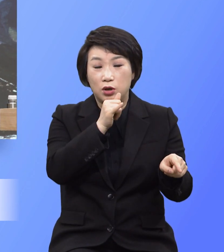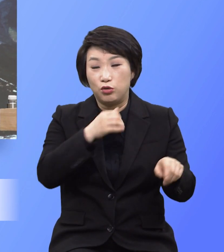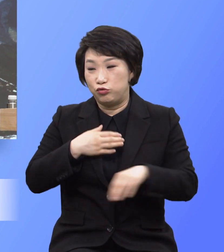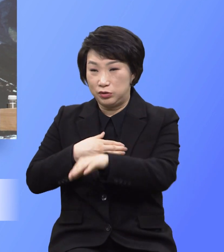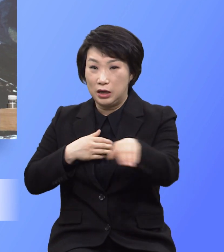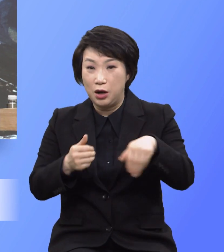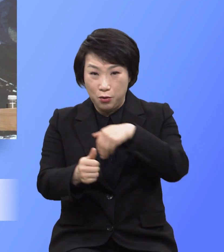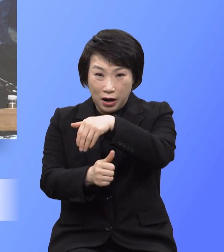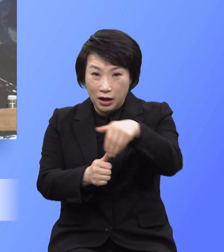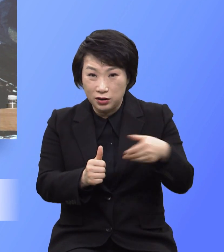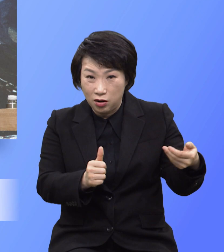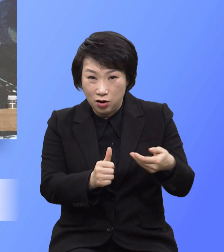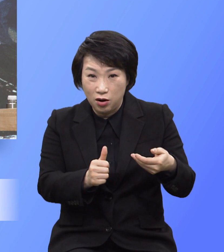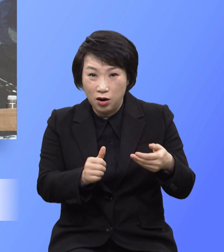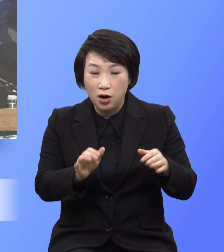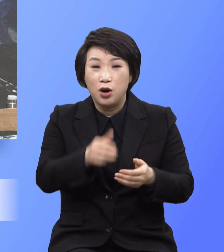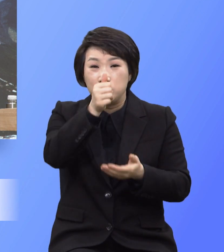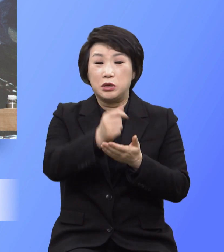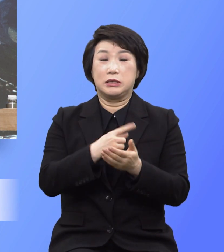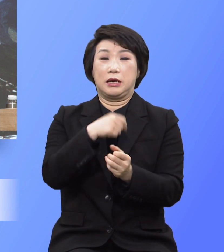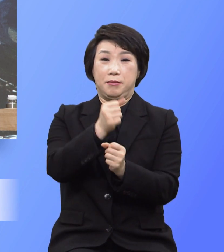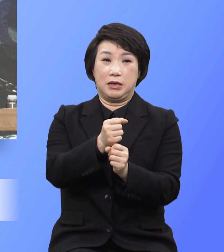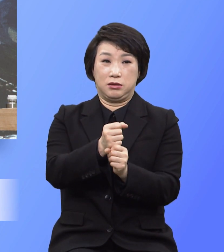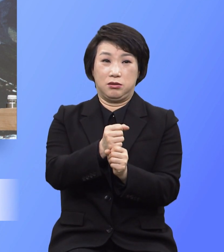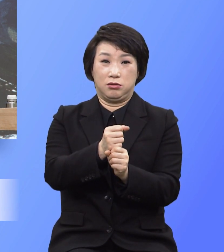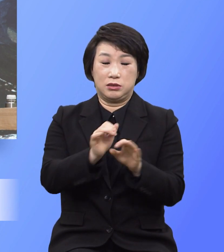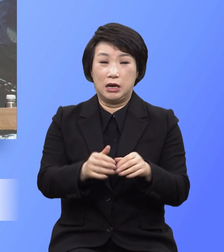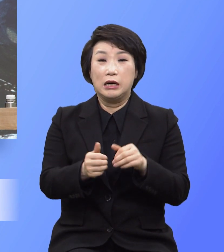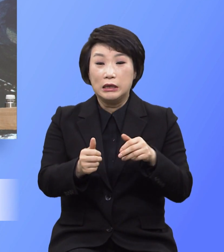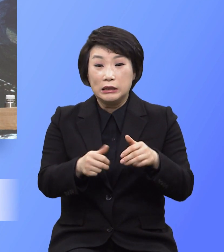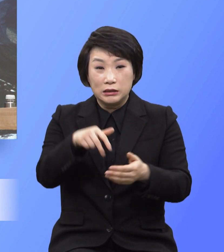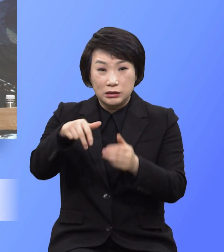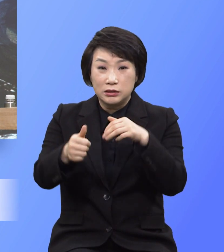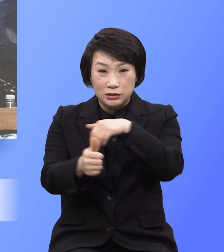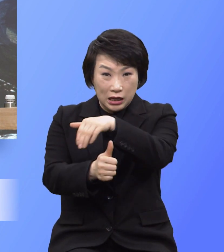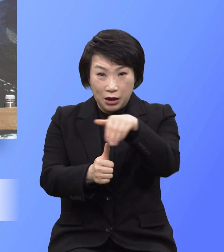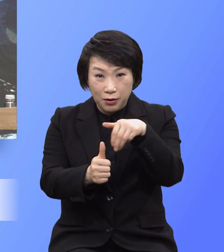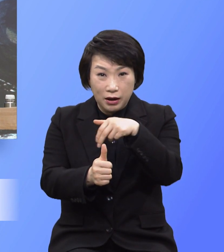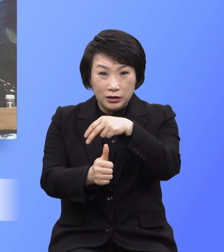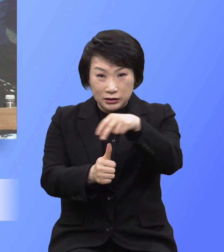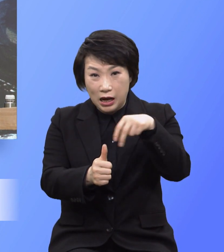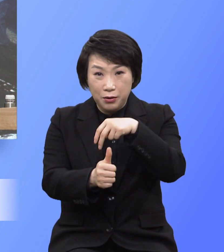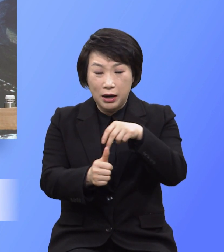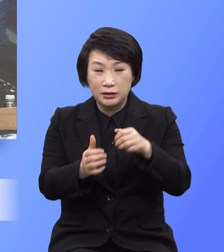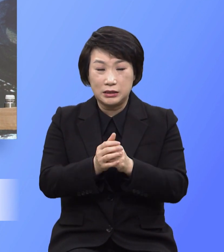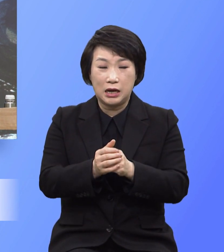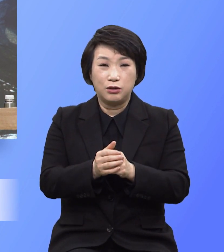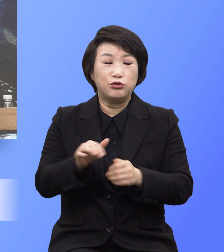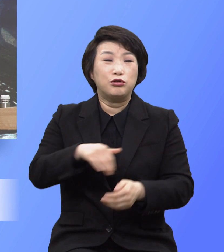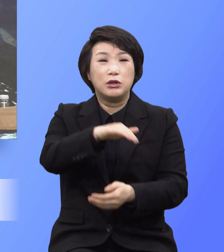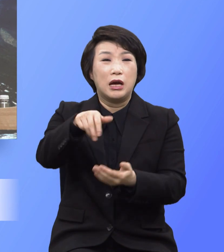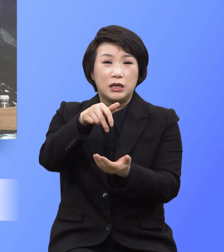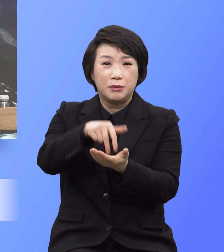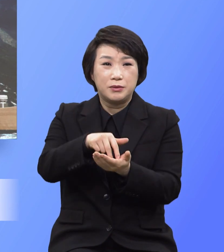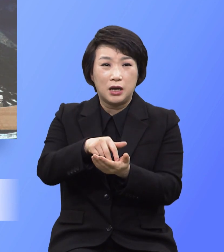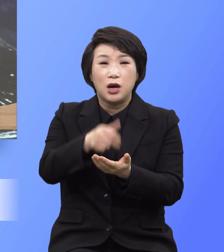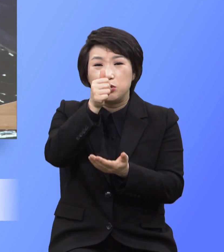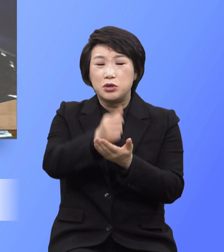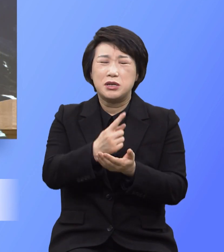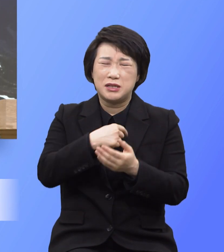환경을 만들고 죄질 환경을 만들고 상황을 만들고 현실을 만들고